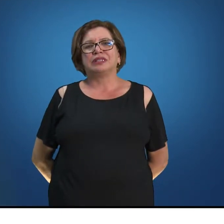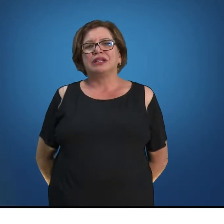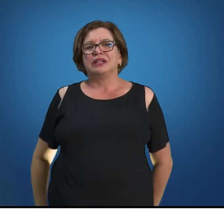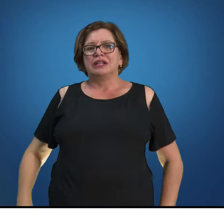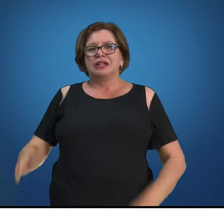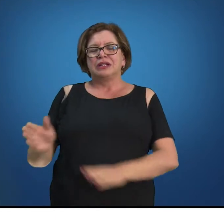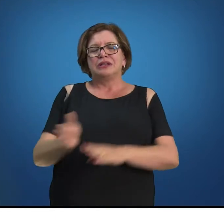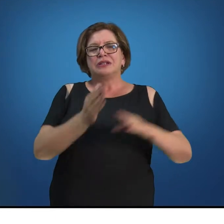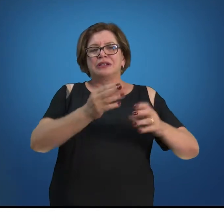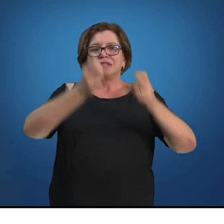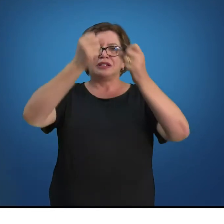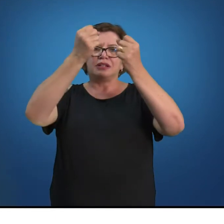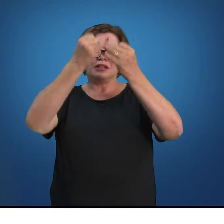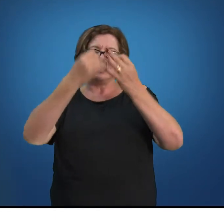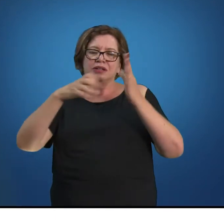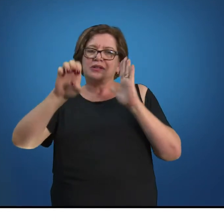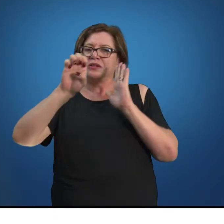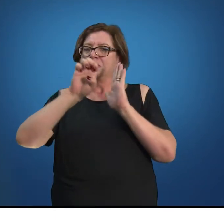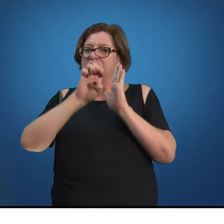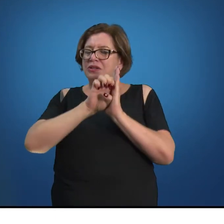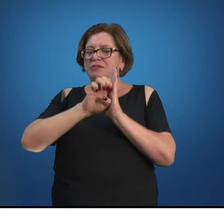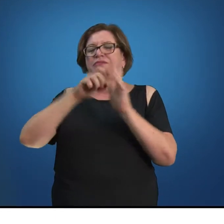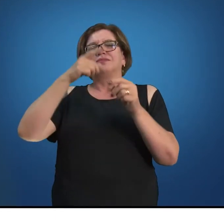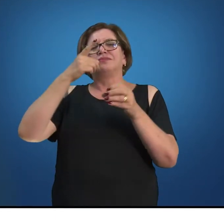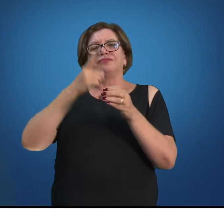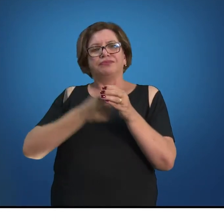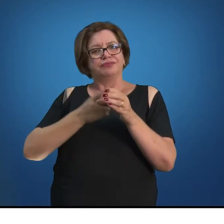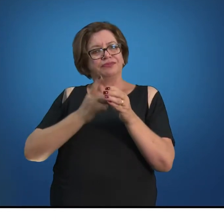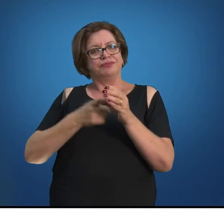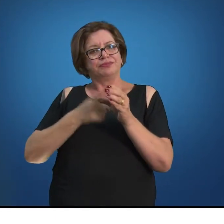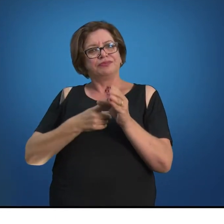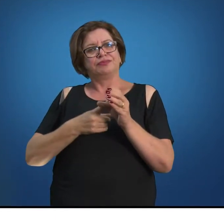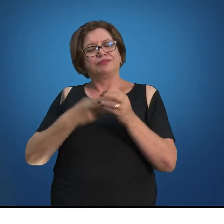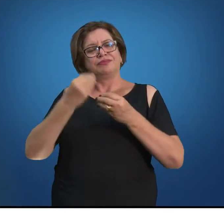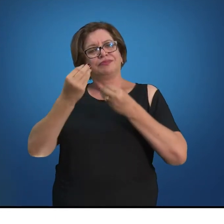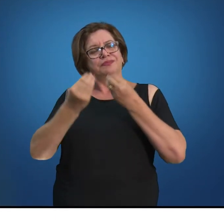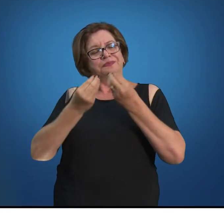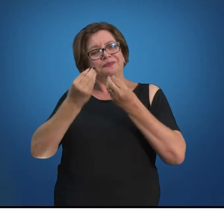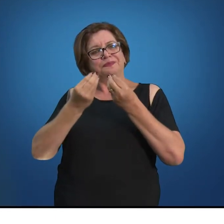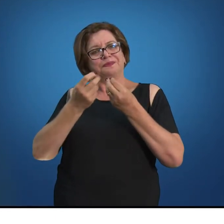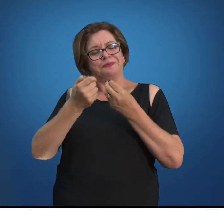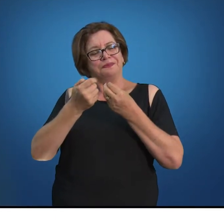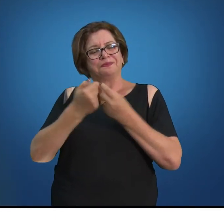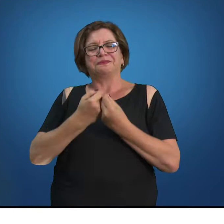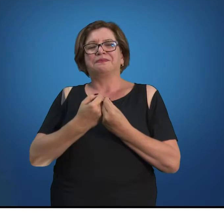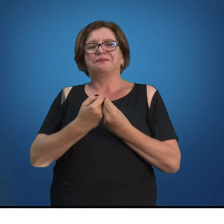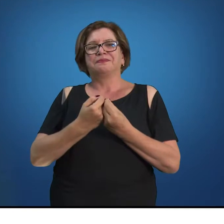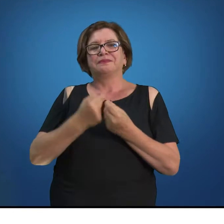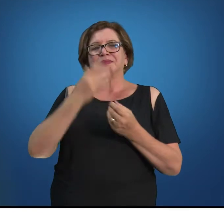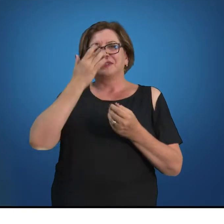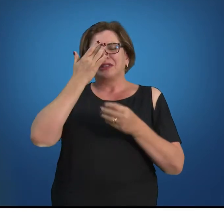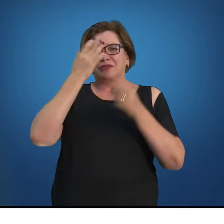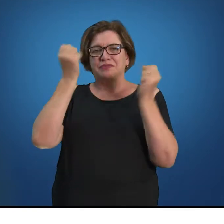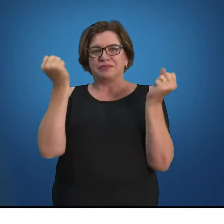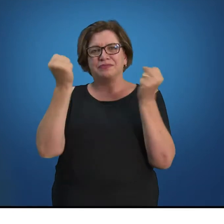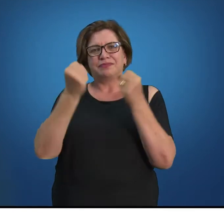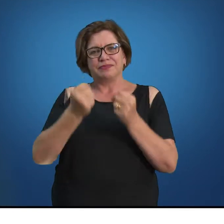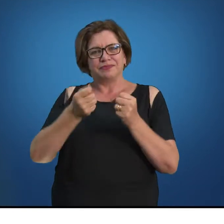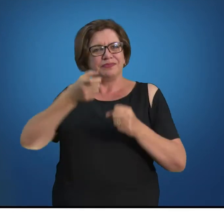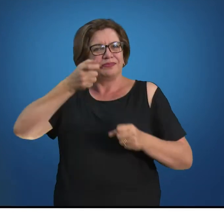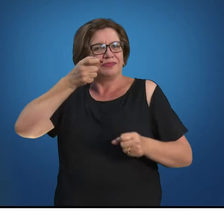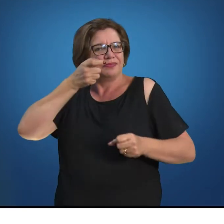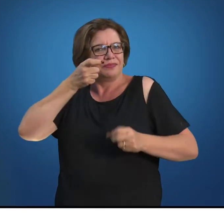Falando um pouco mais sobre o Estatuto e a importância do Estatuto da cidade, podemos observar